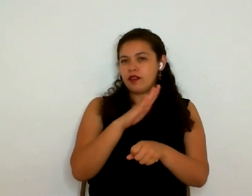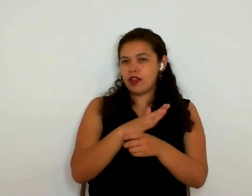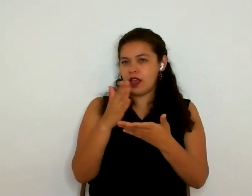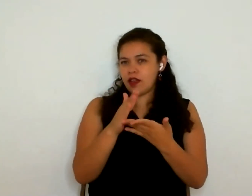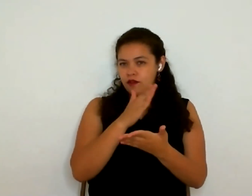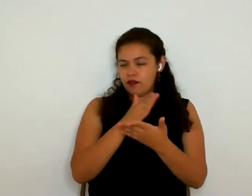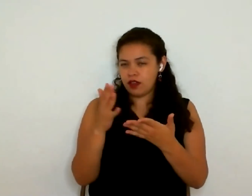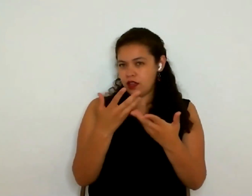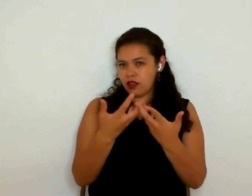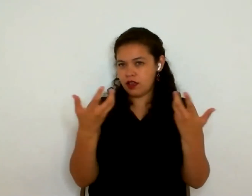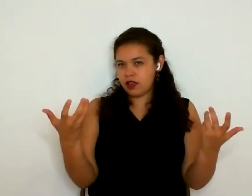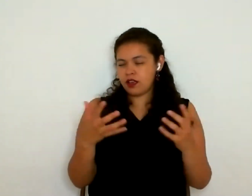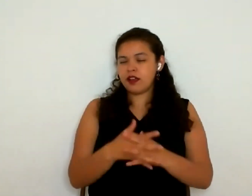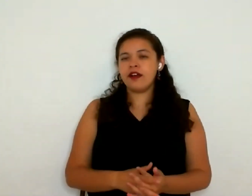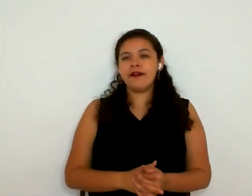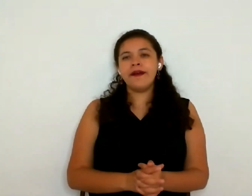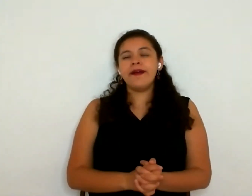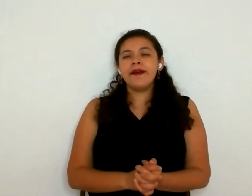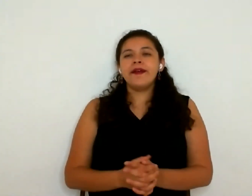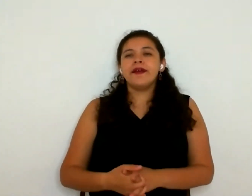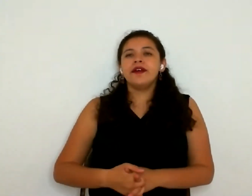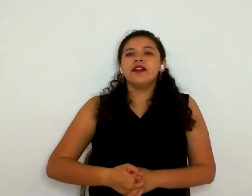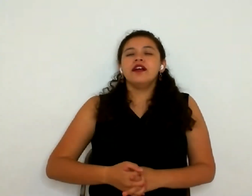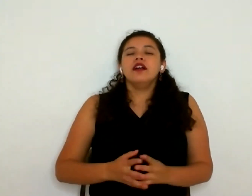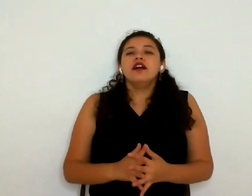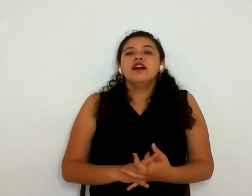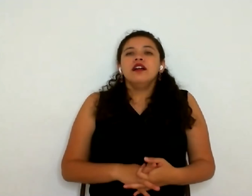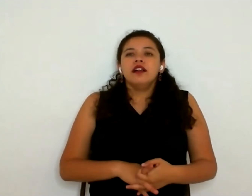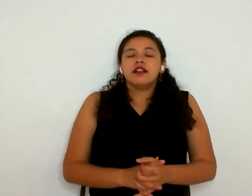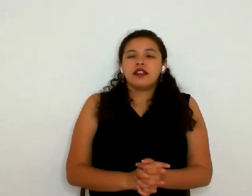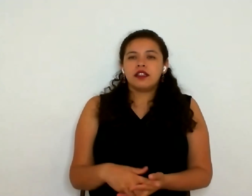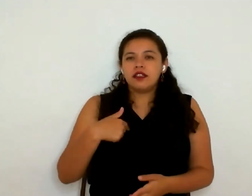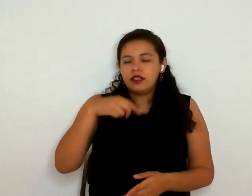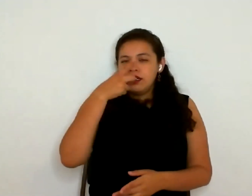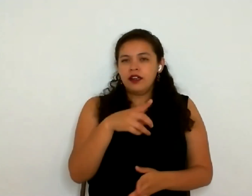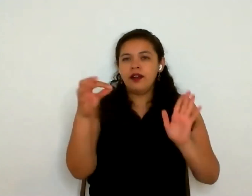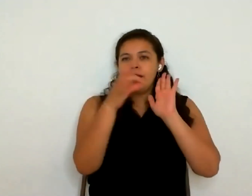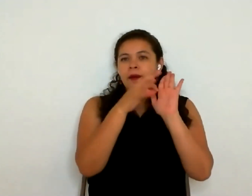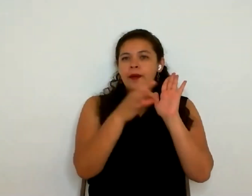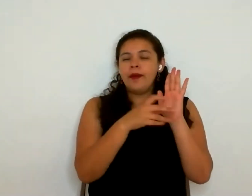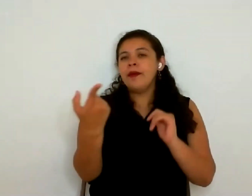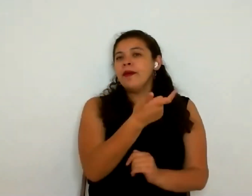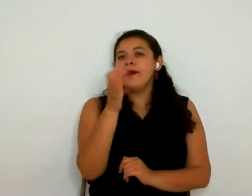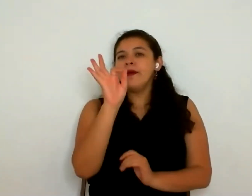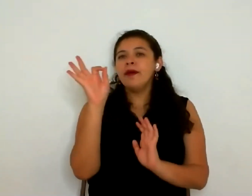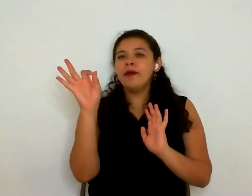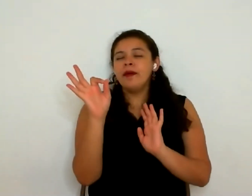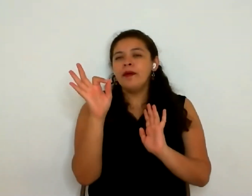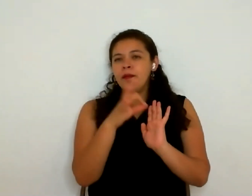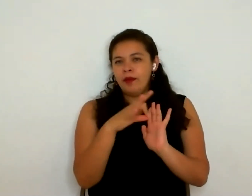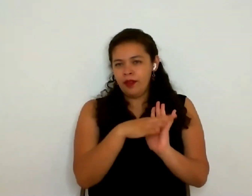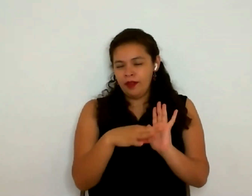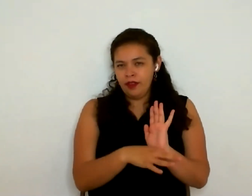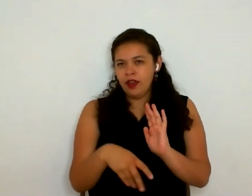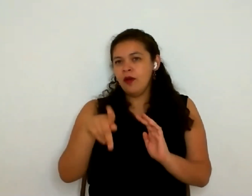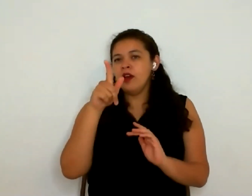serían extra yo les puse lo de un puntaje de 100 puntos pero ustedes pueden definir